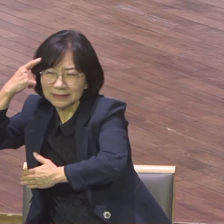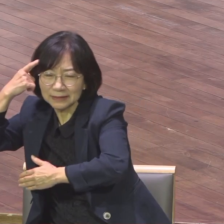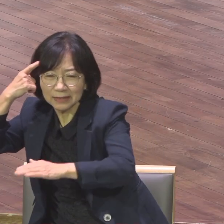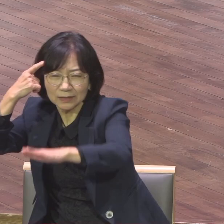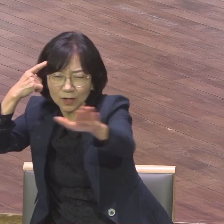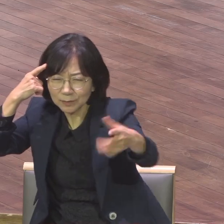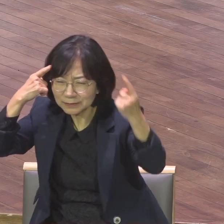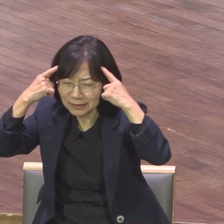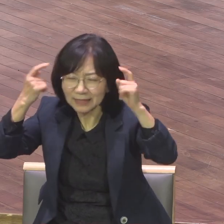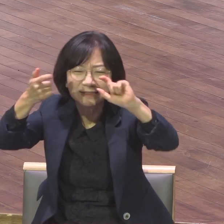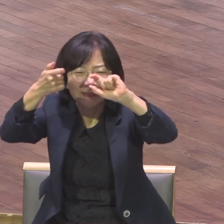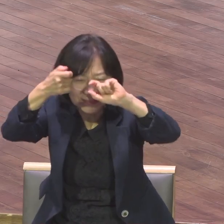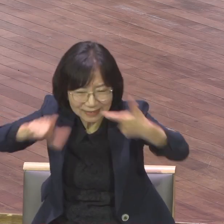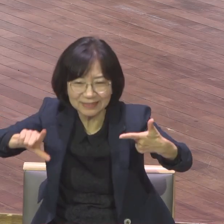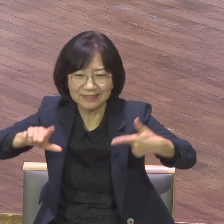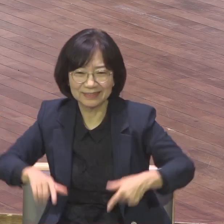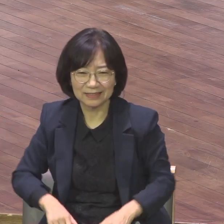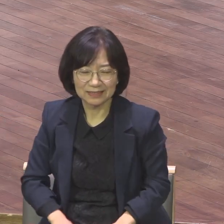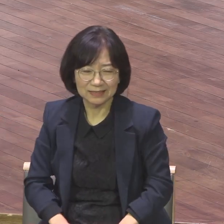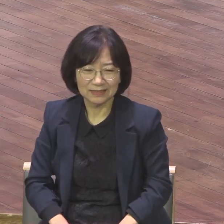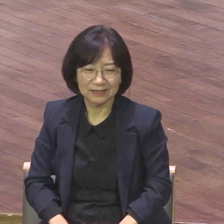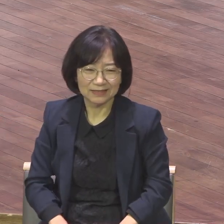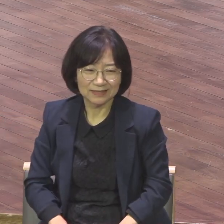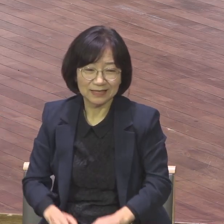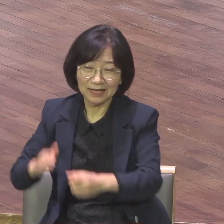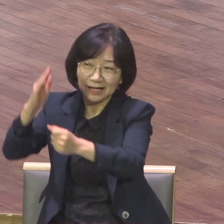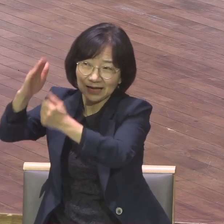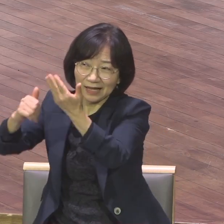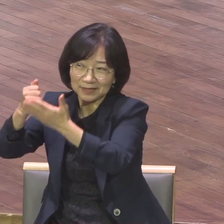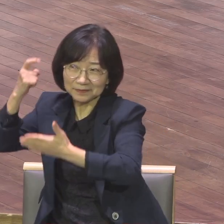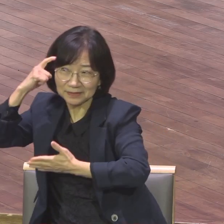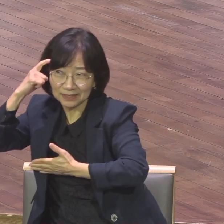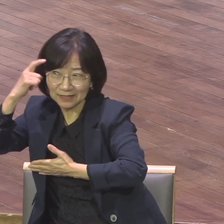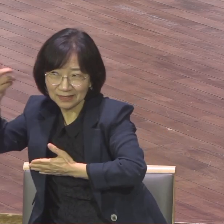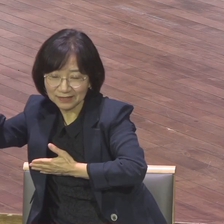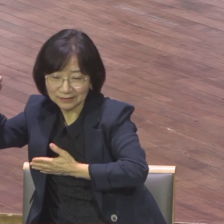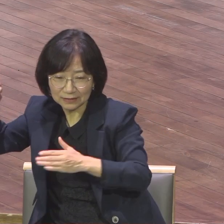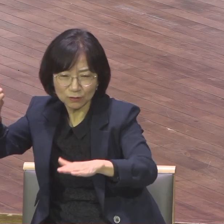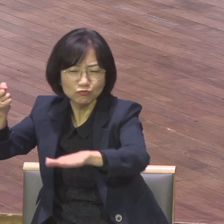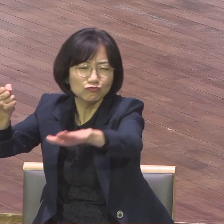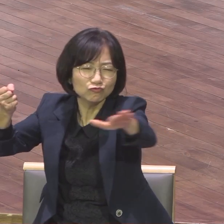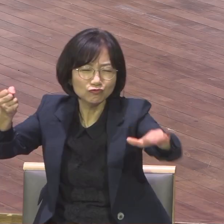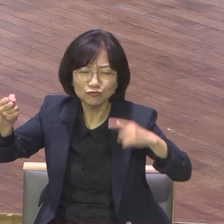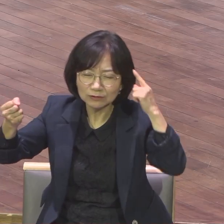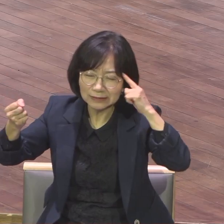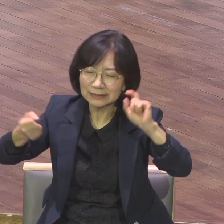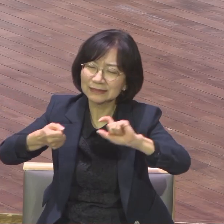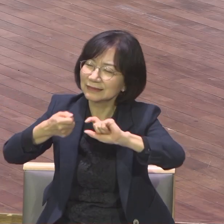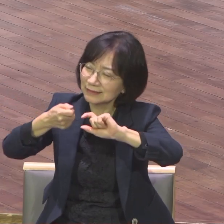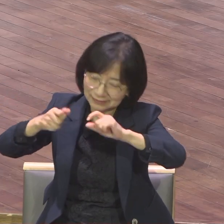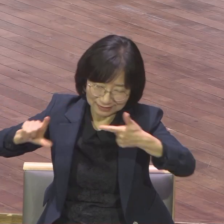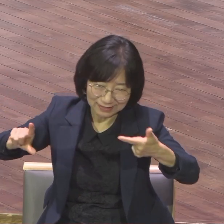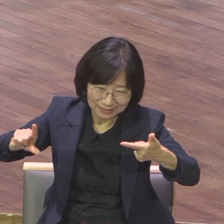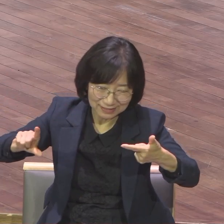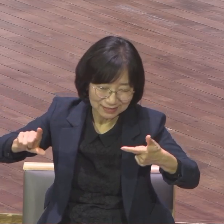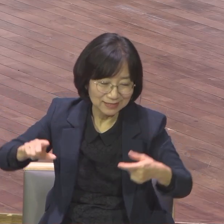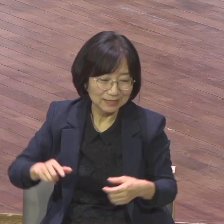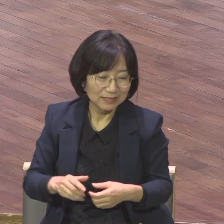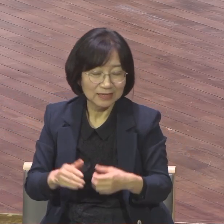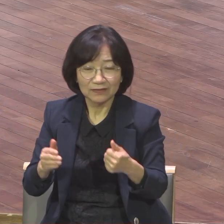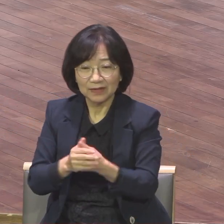거지요. 하나님의 생각하고 내 생각하고 다르다는 거지요. 그래서 여러분이 신앙생활